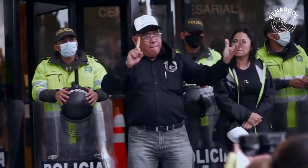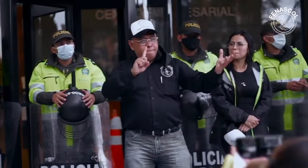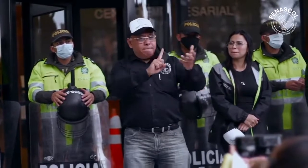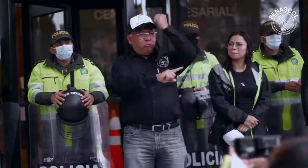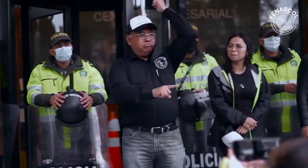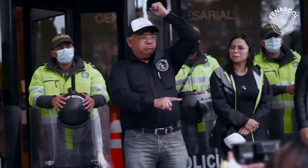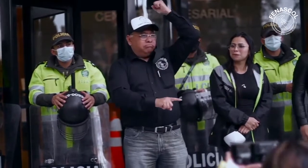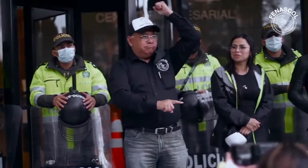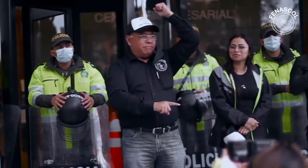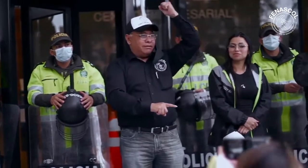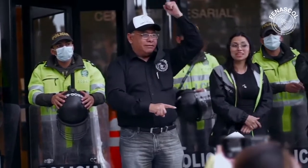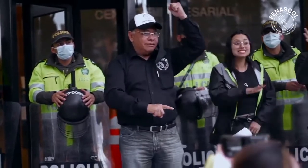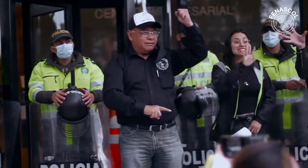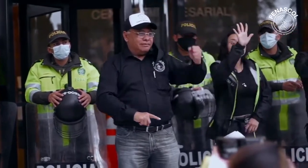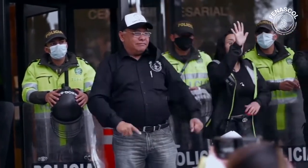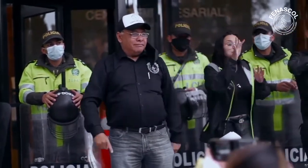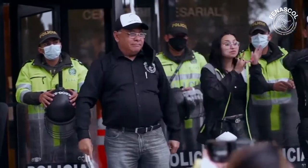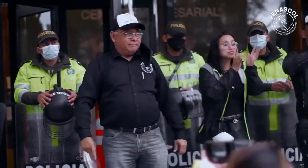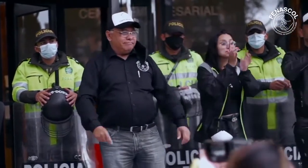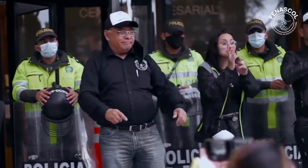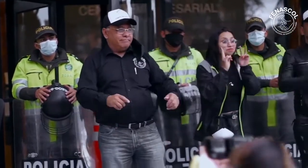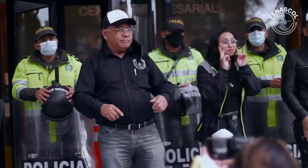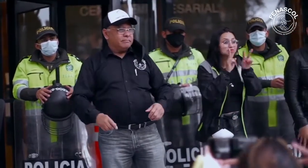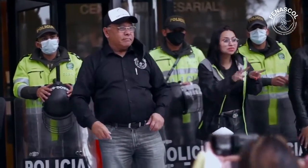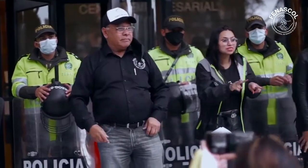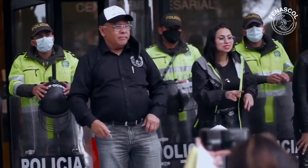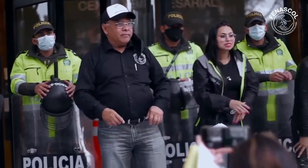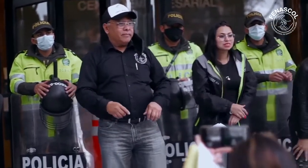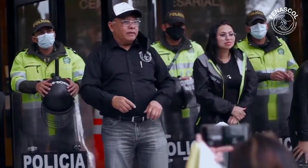Unidos lograremos lo que nos proponemos.